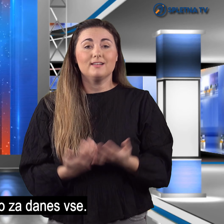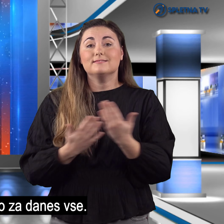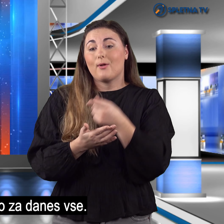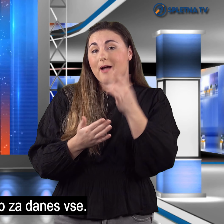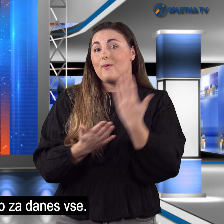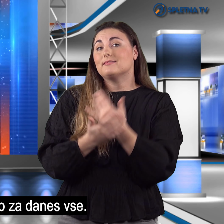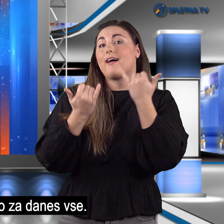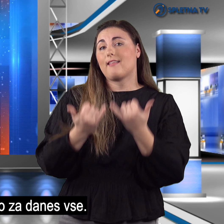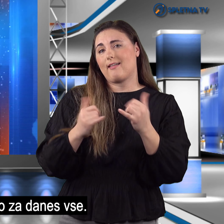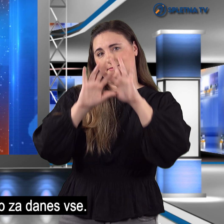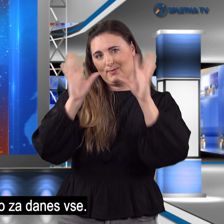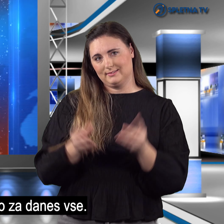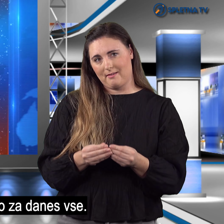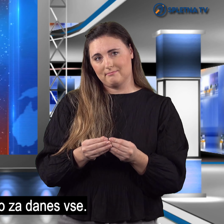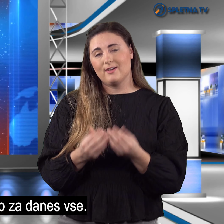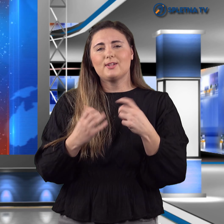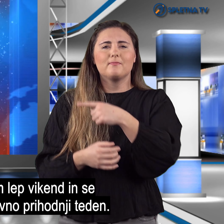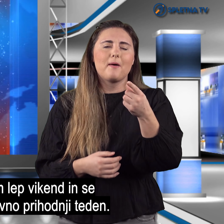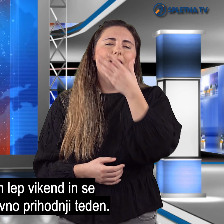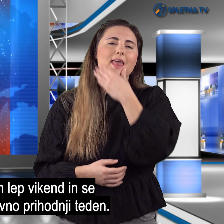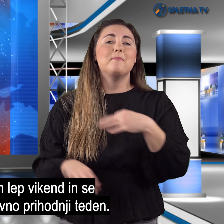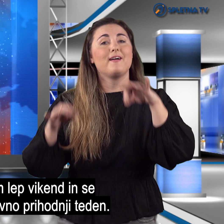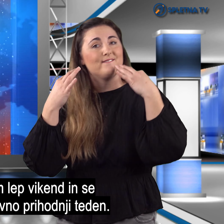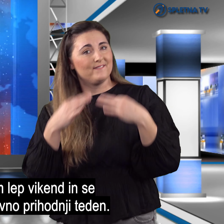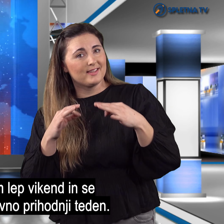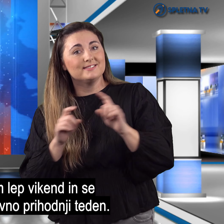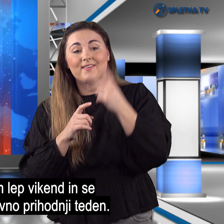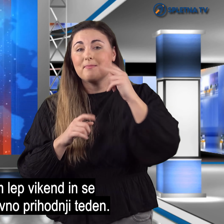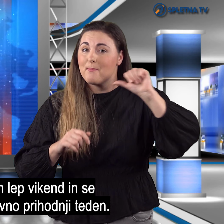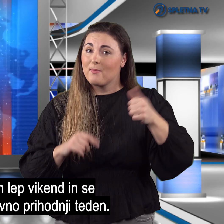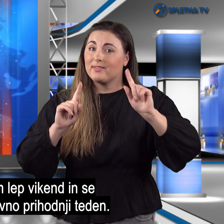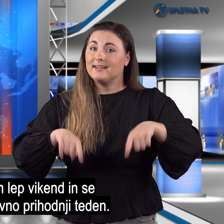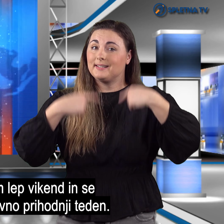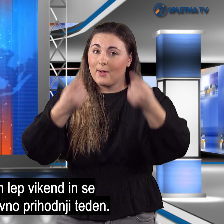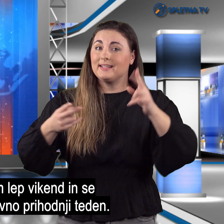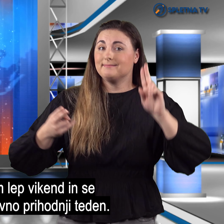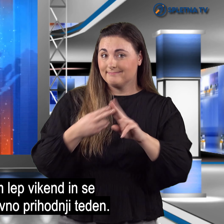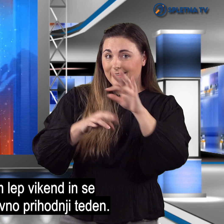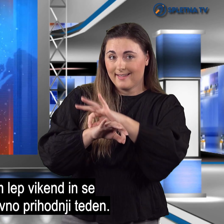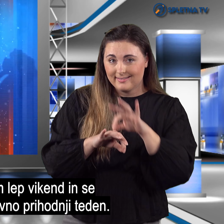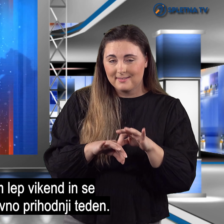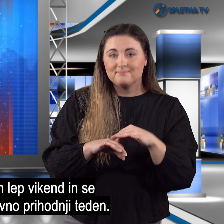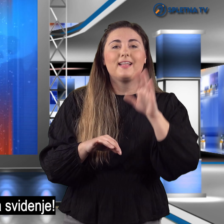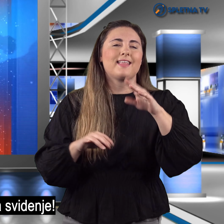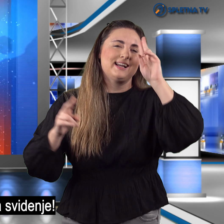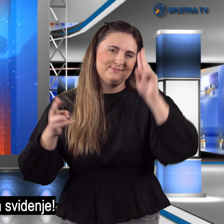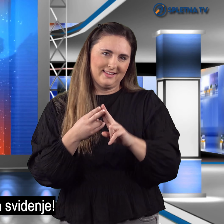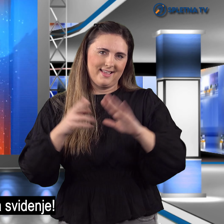To je bilo za danes vse. Želim vam lep vikend in se vidimo ponovno prihodnji teden. Nasvidenje.